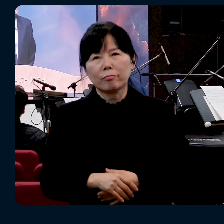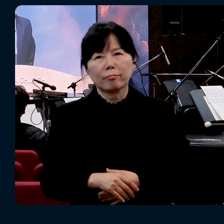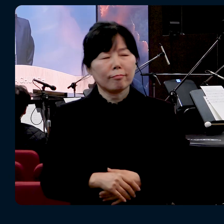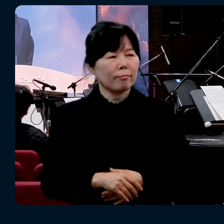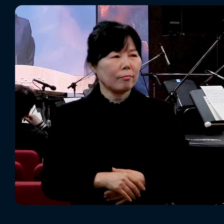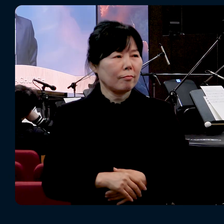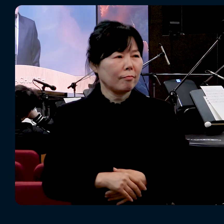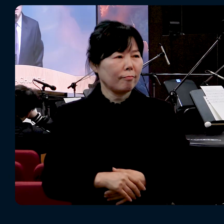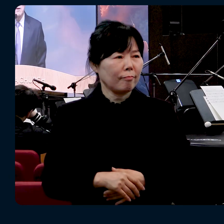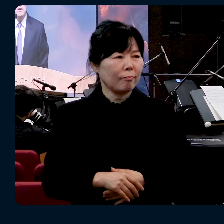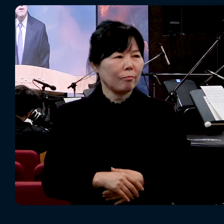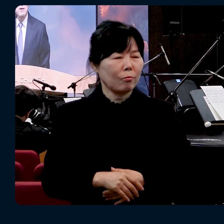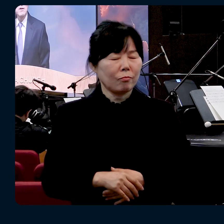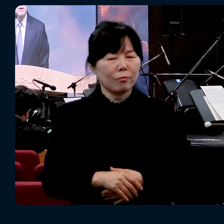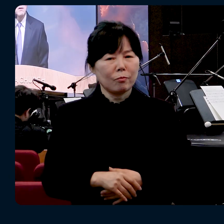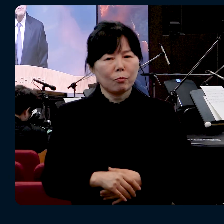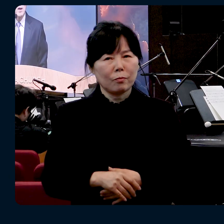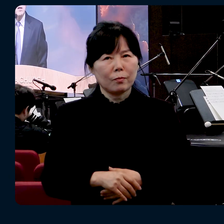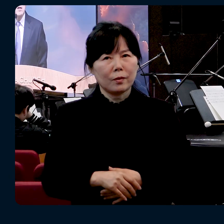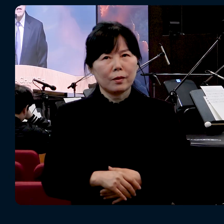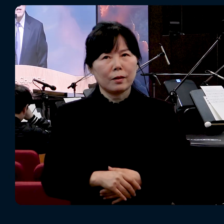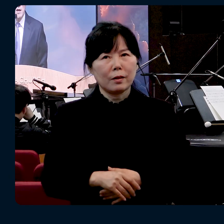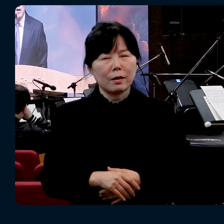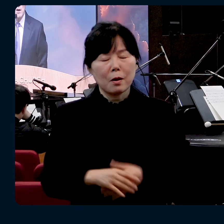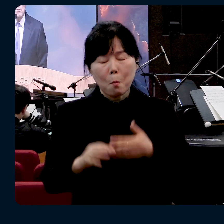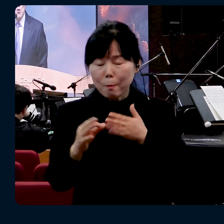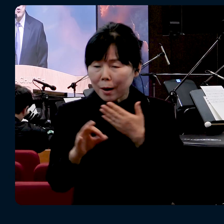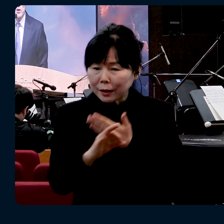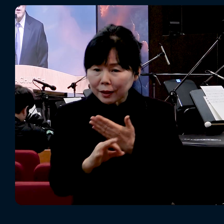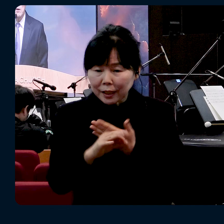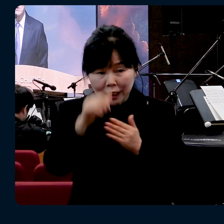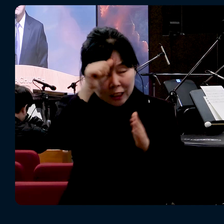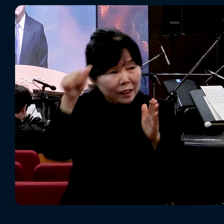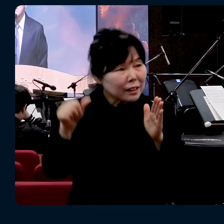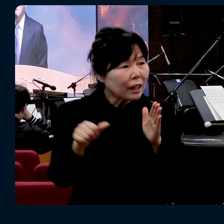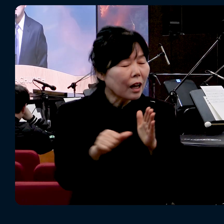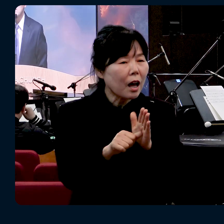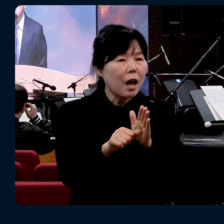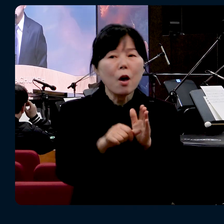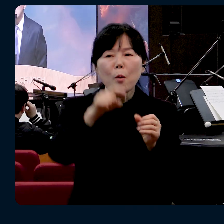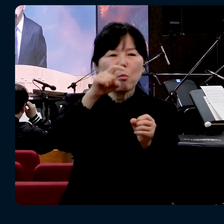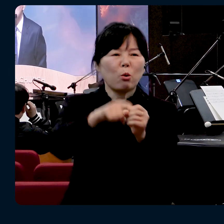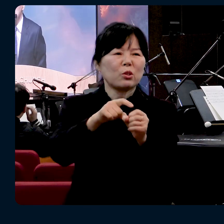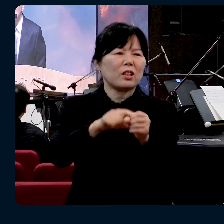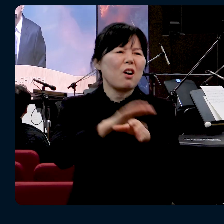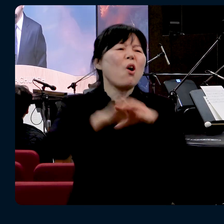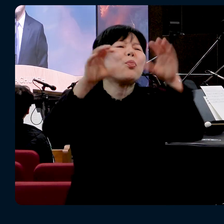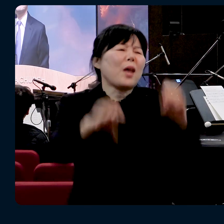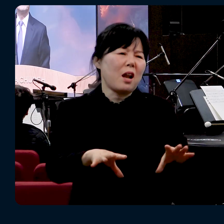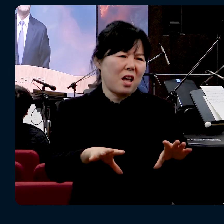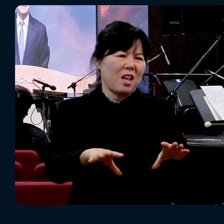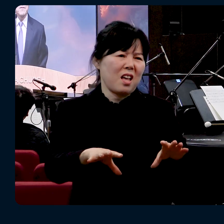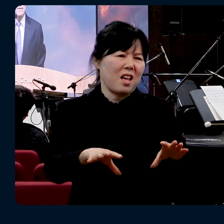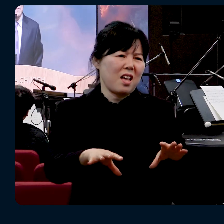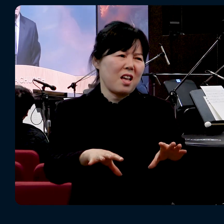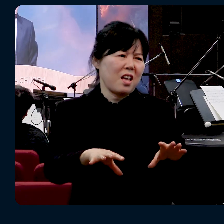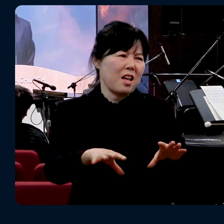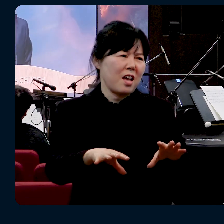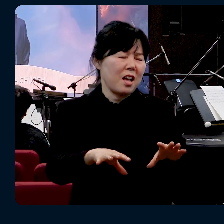안타까운 인생이 있을 수가 있다. 만일 그 인생의 목적이 허탄한 그런